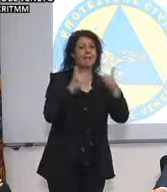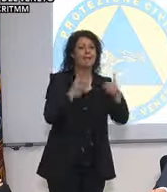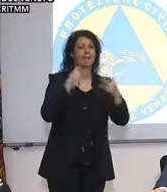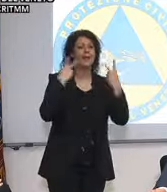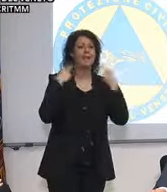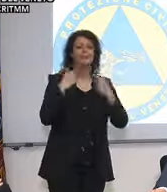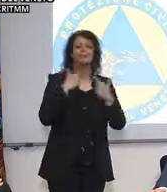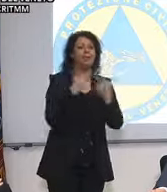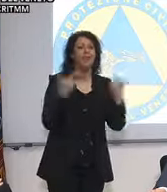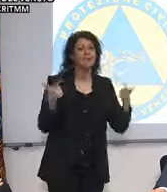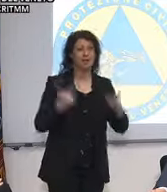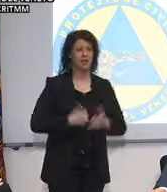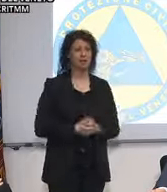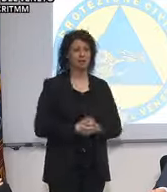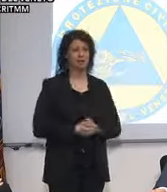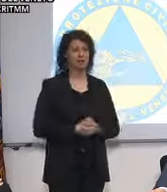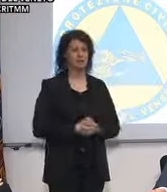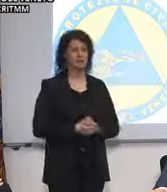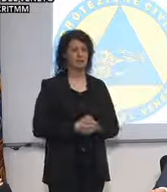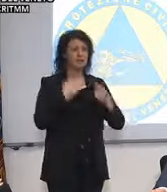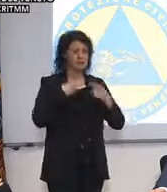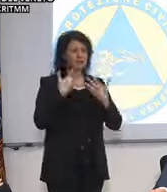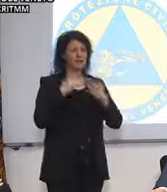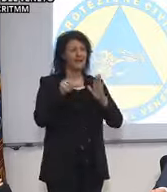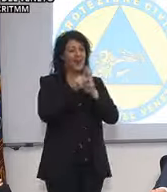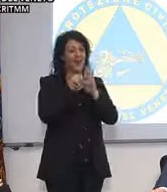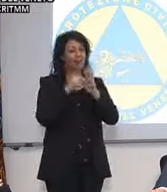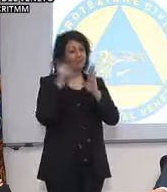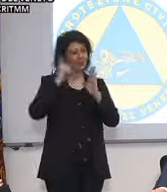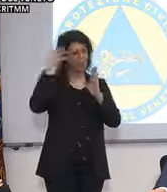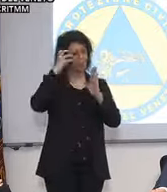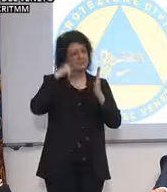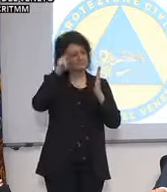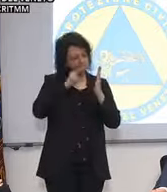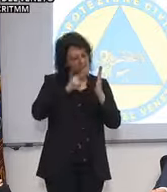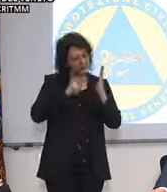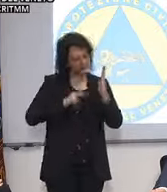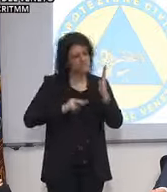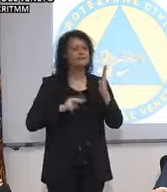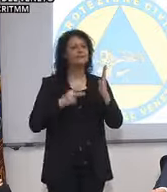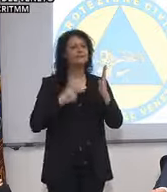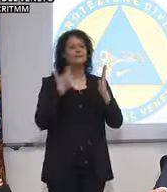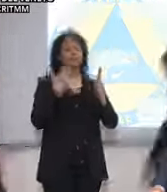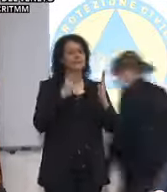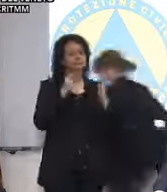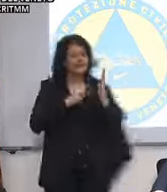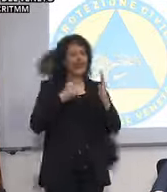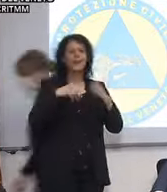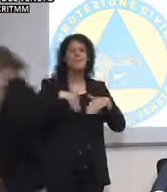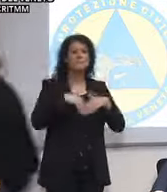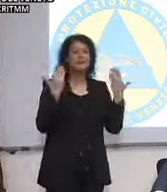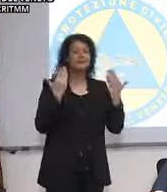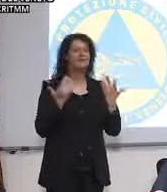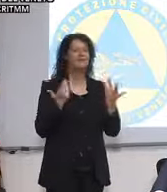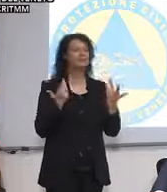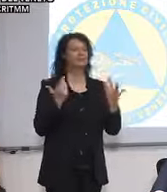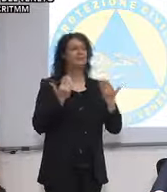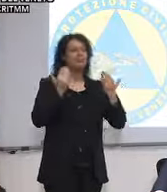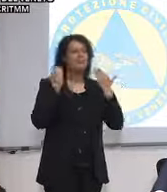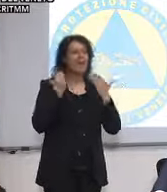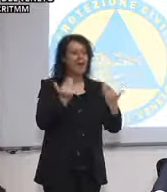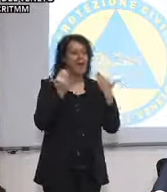contro la luce la legge, i miei colleghi, noi ci parliamo a tutte le ore, anche stamattina, magari potessimo trovare una